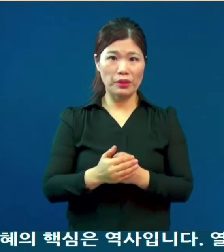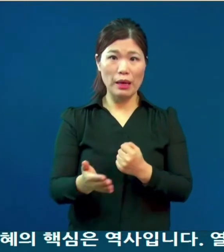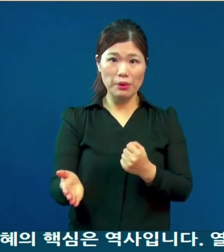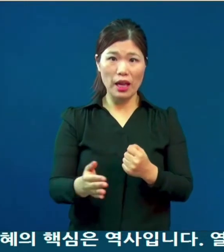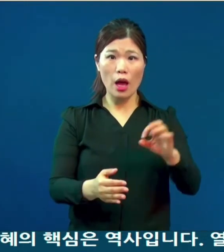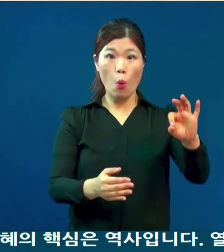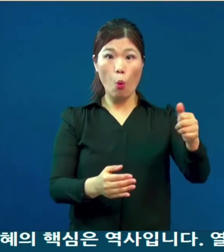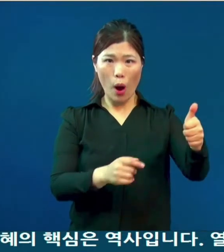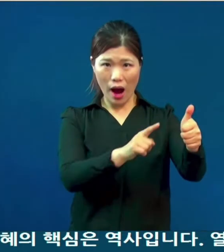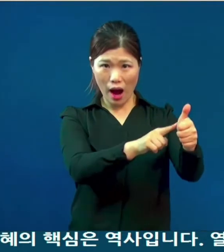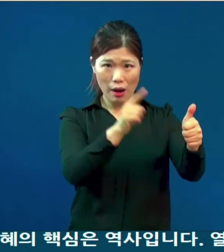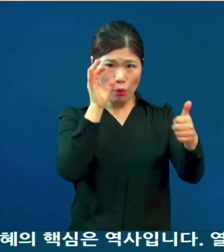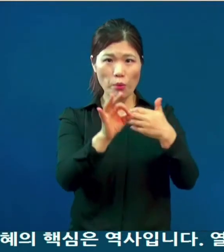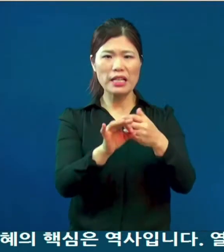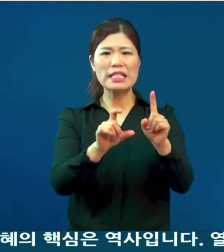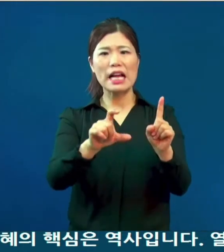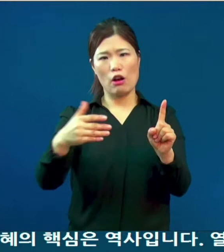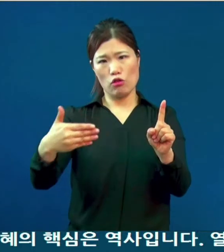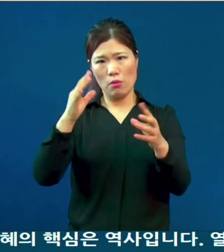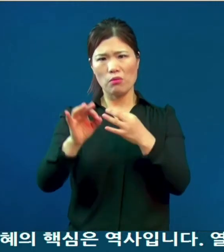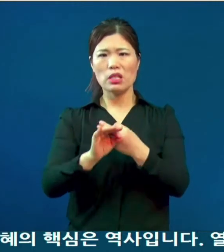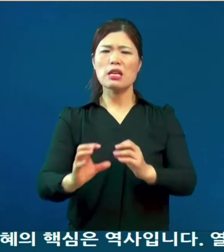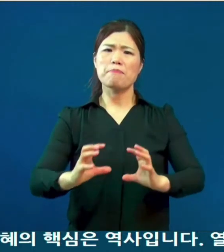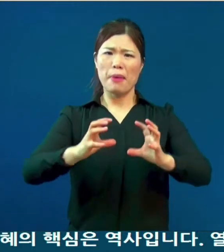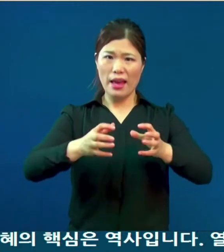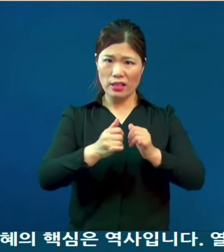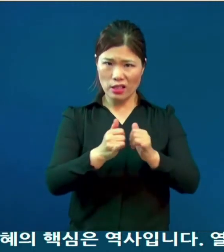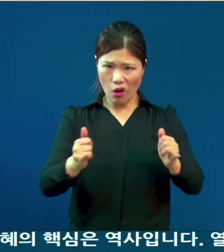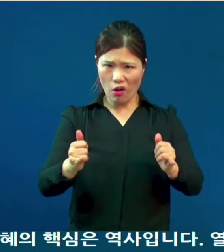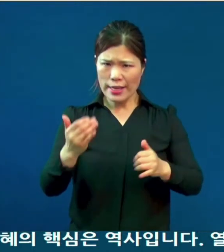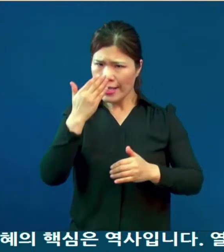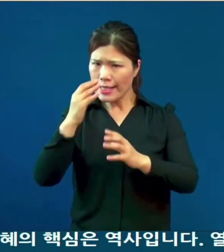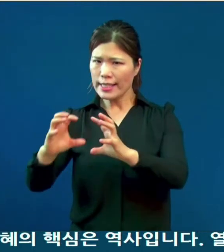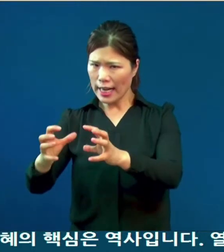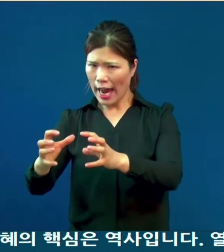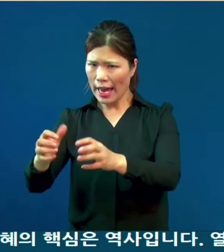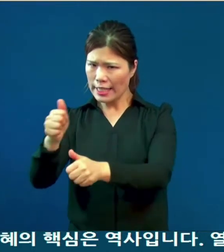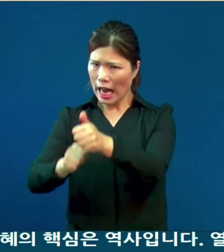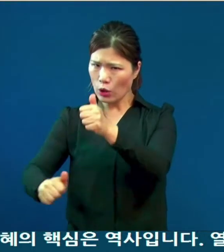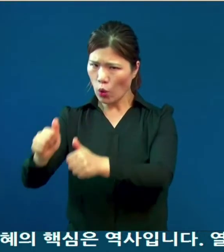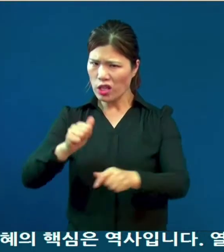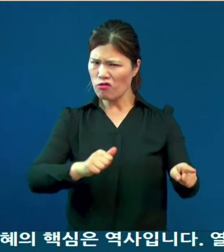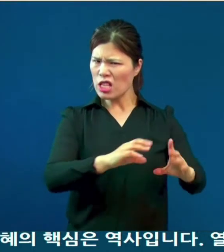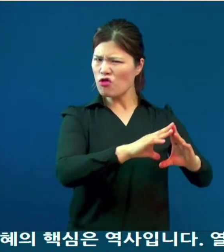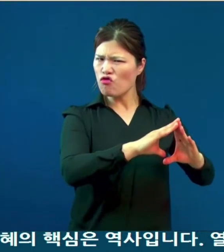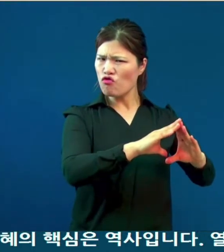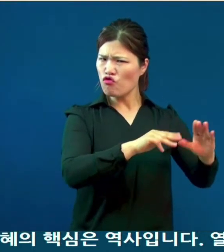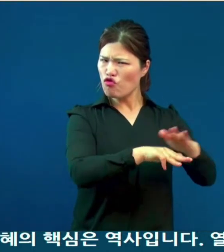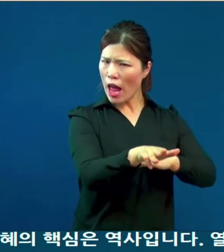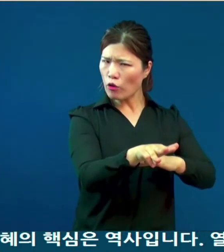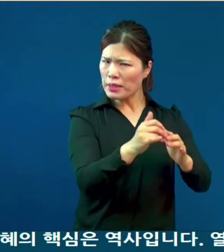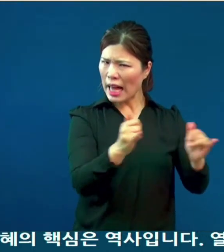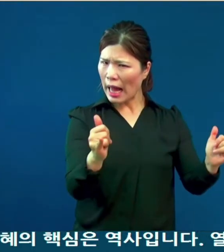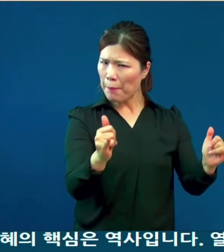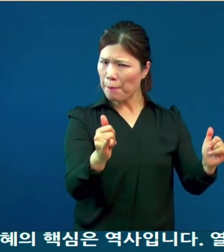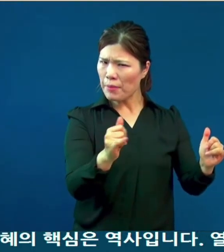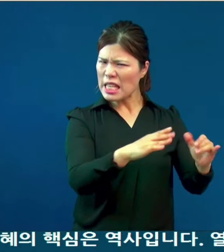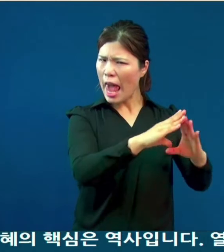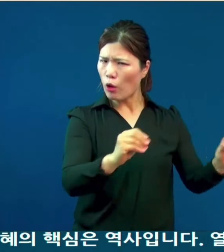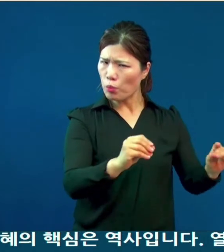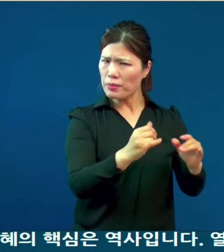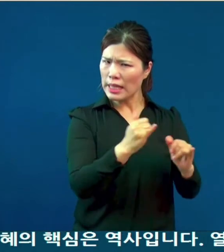9절의 말씀을 보면 이 백성 이스라엘 자손이 우리보다 많고 강하다, 힘의 논리로 판단을